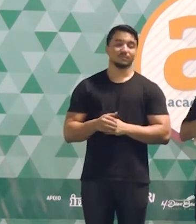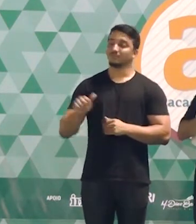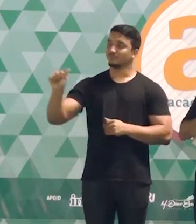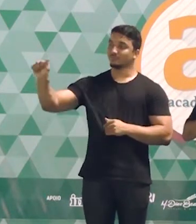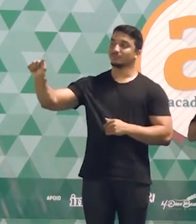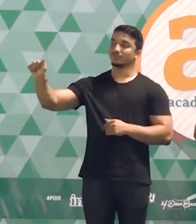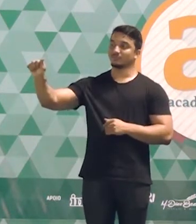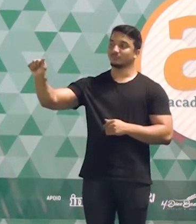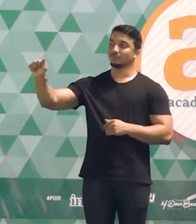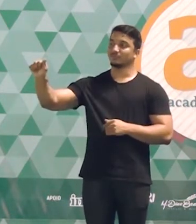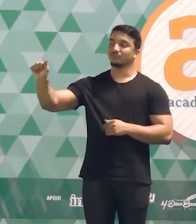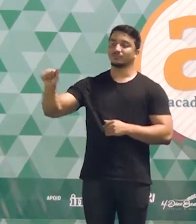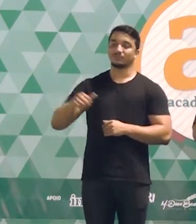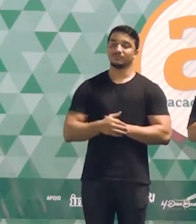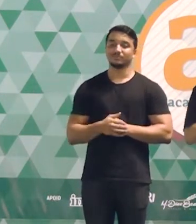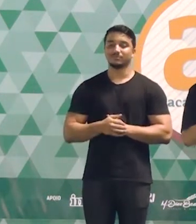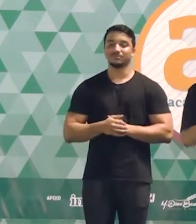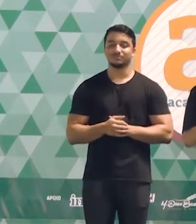É A.